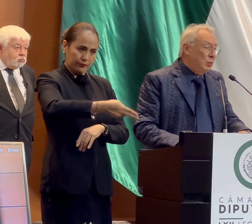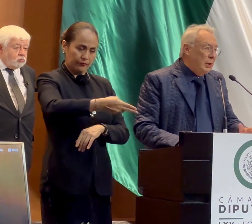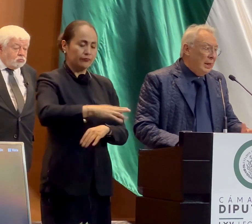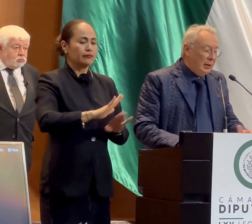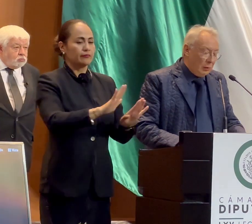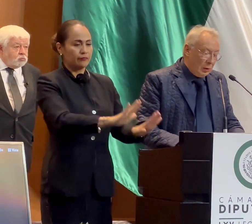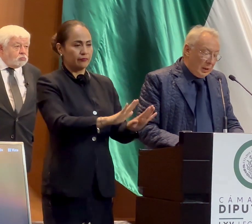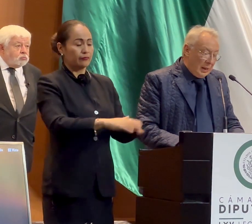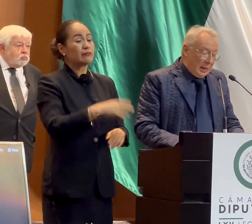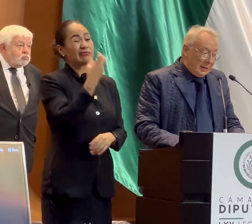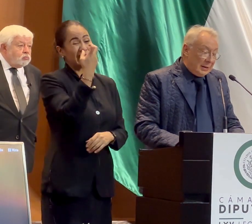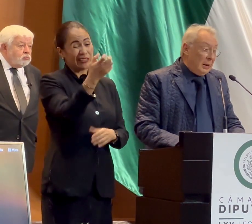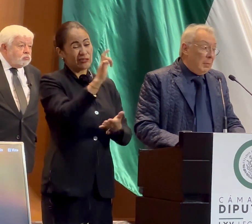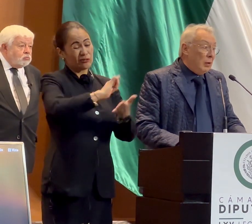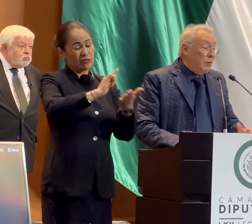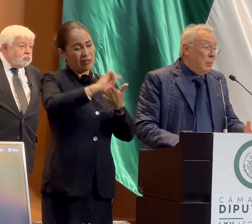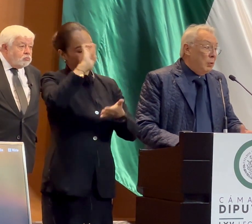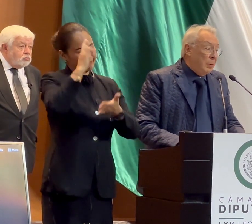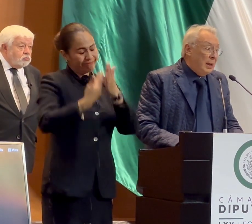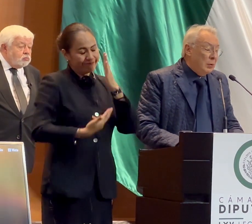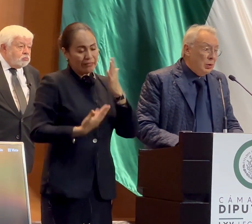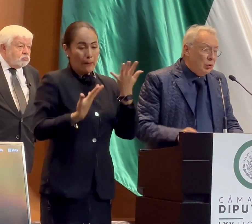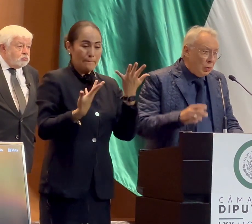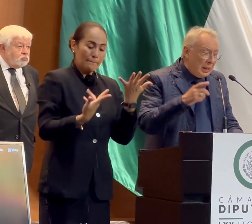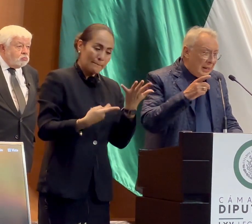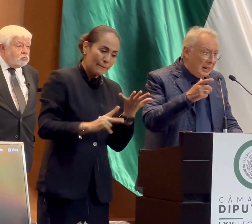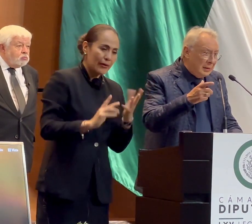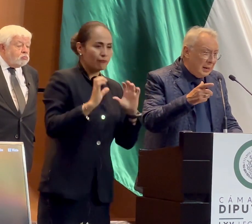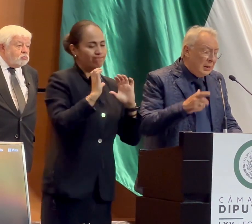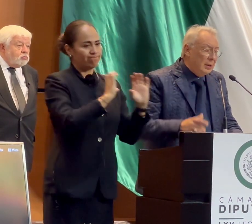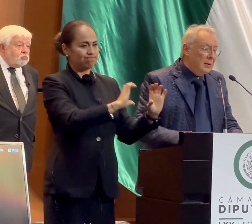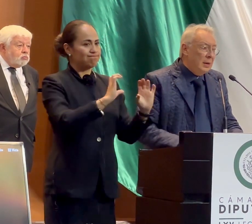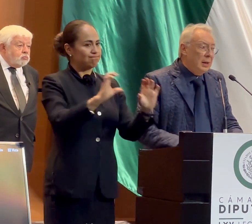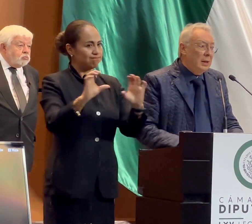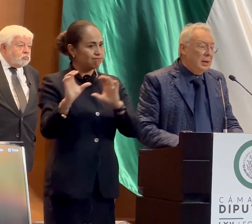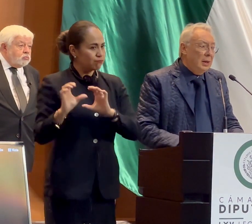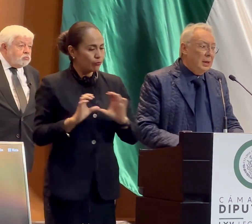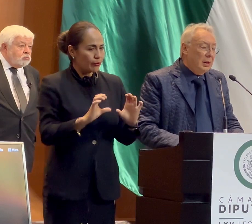esto es un delito. Sin embargo, fue por precaución, toda la gente